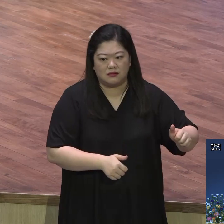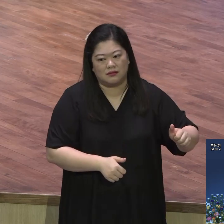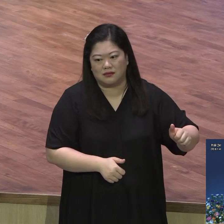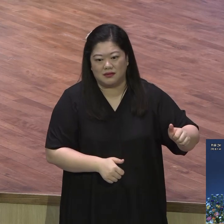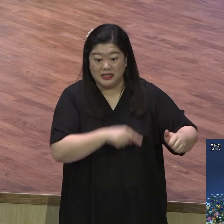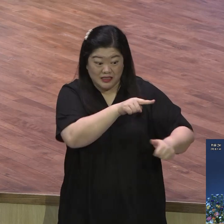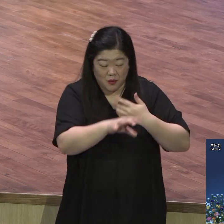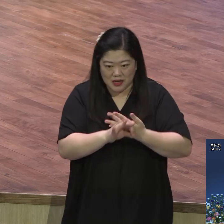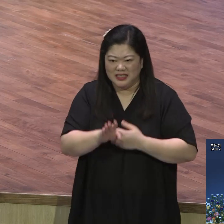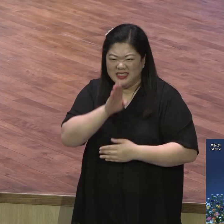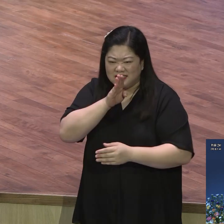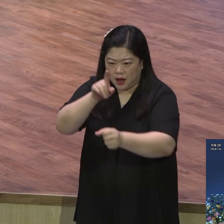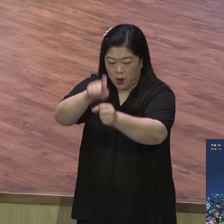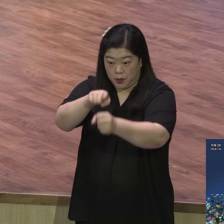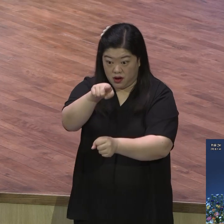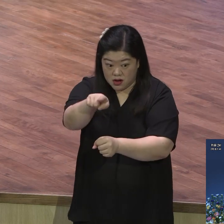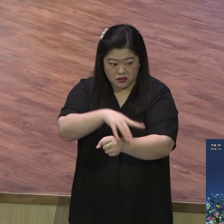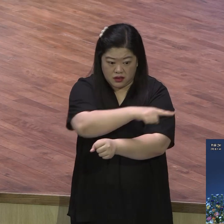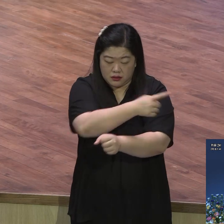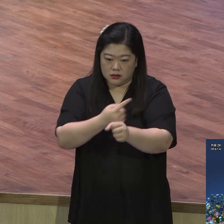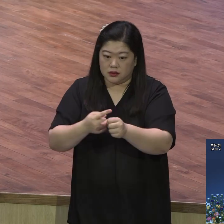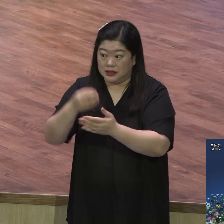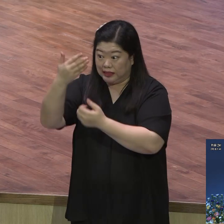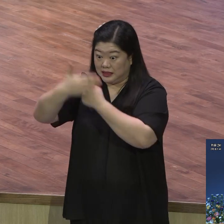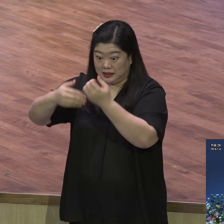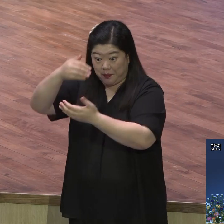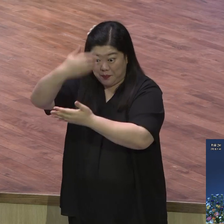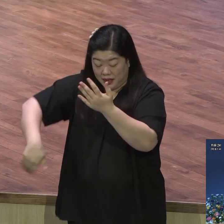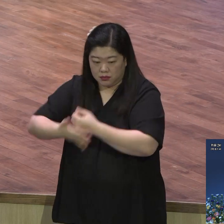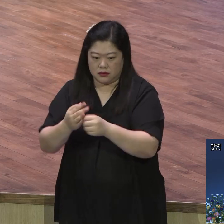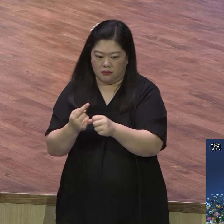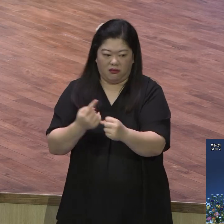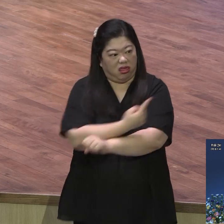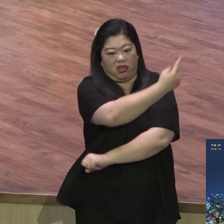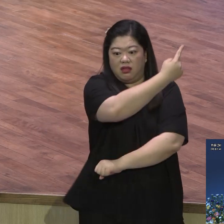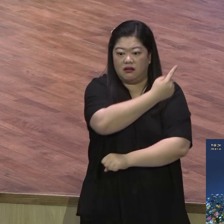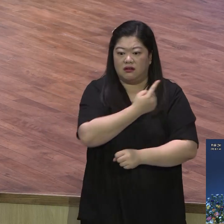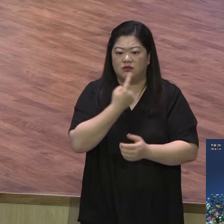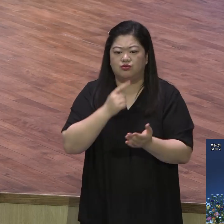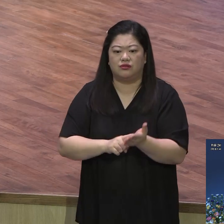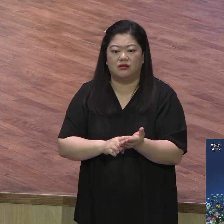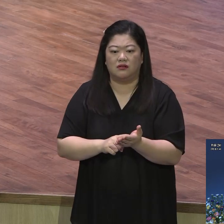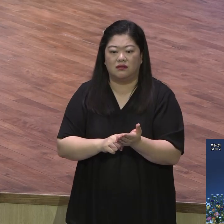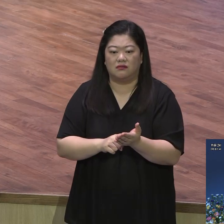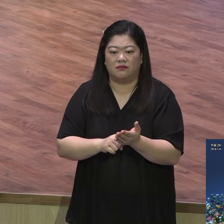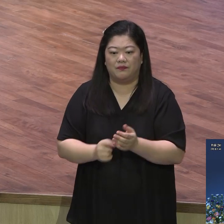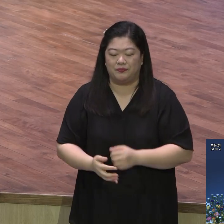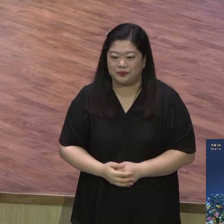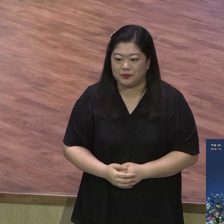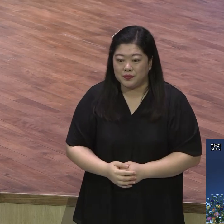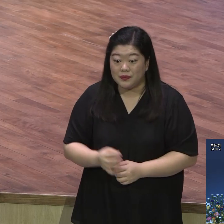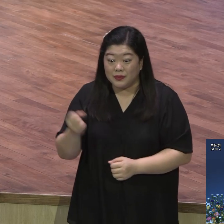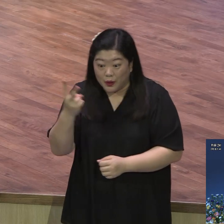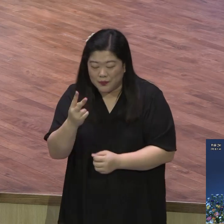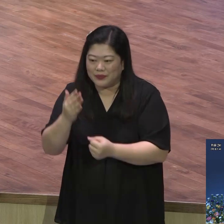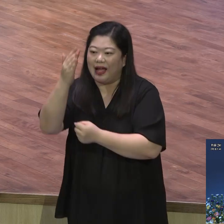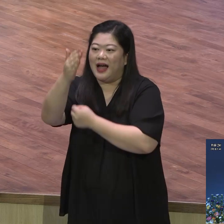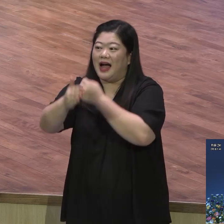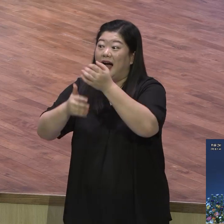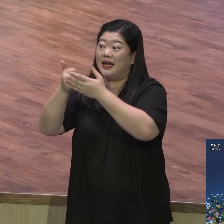사람의 영적 상태가 나중에 어느 시간부터 지나면 표류하게 돼요. 헷갈리게 돼요. 하나님 말씀을 못 듣는 사람의 특징이 뭐냐. 사람 말을 잘 들어요.